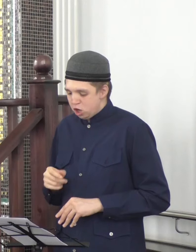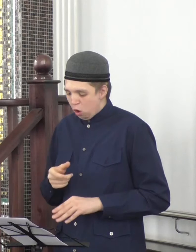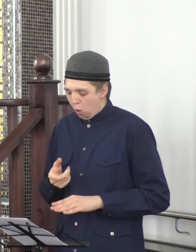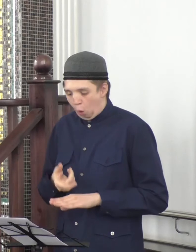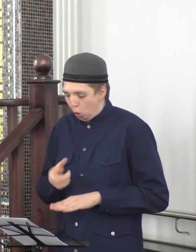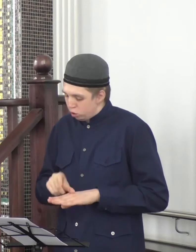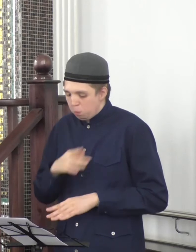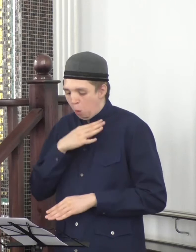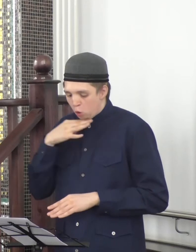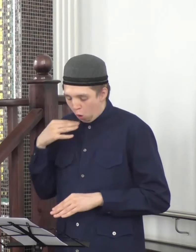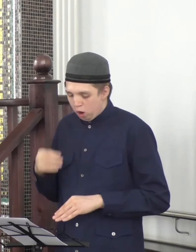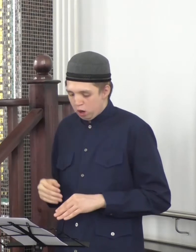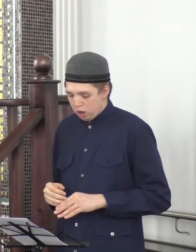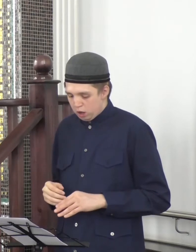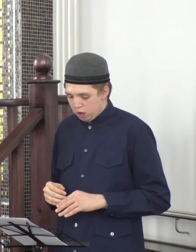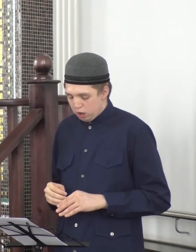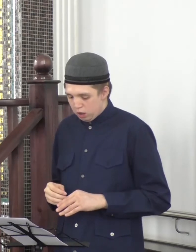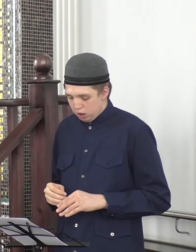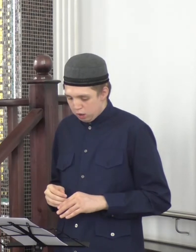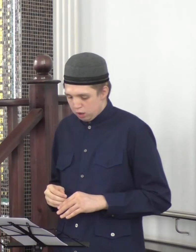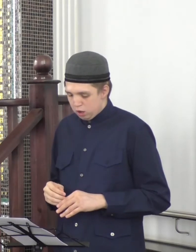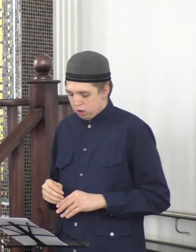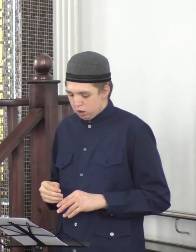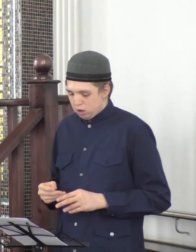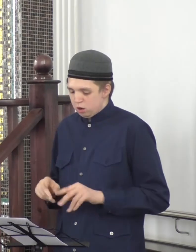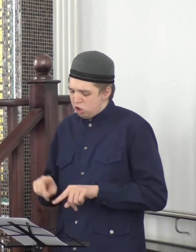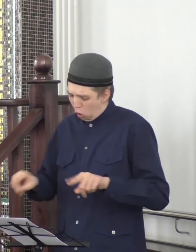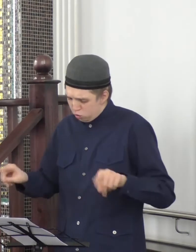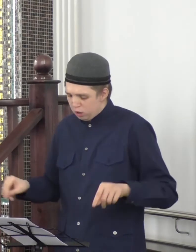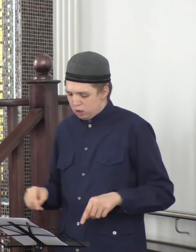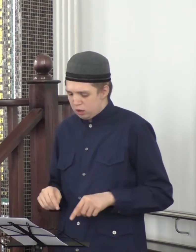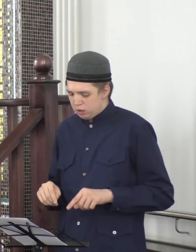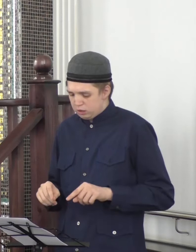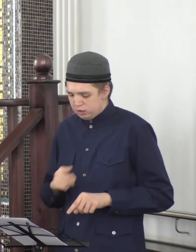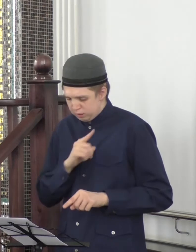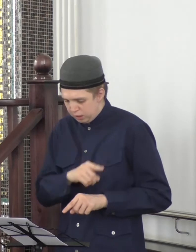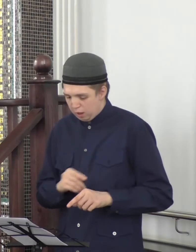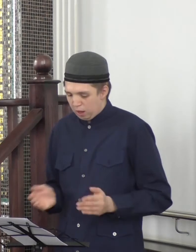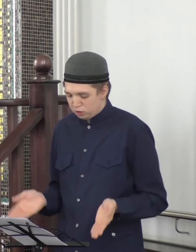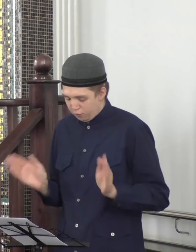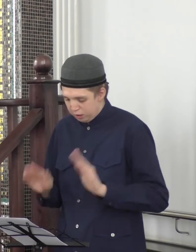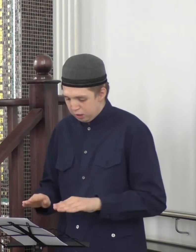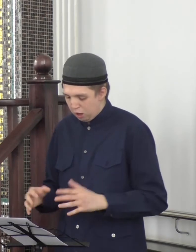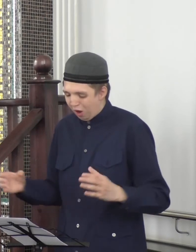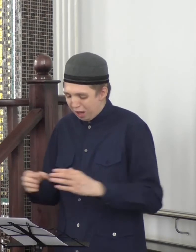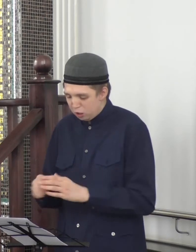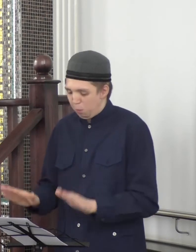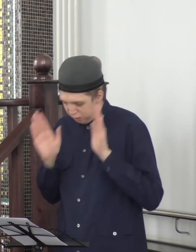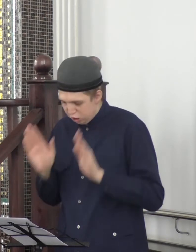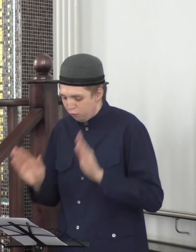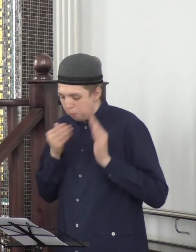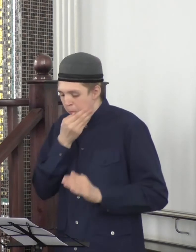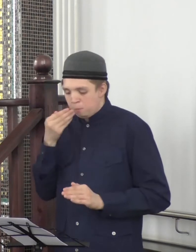ай дәврендә түгел, ел дәврендә башка Рамазанга кадәр кулланыйк. Һәм инде мохтаҗларыбызга, кардәшләребезгә, дин